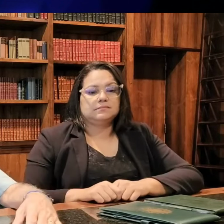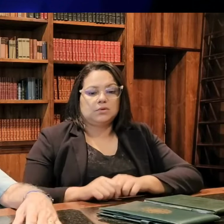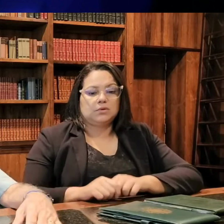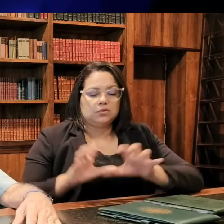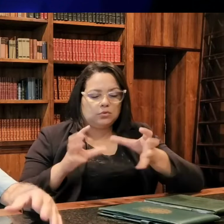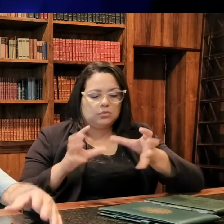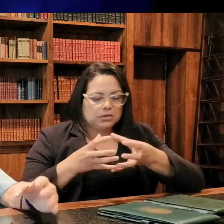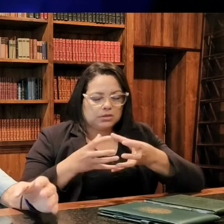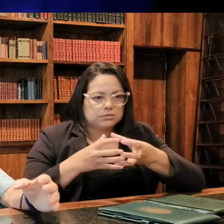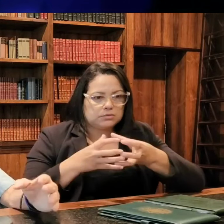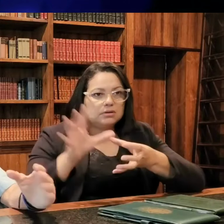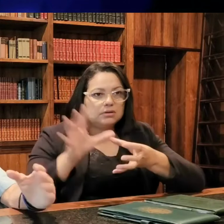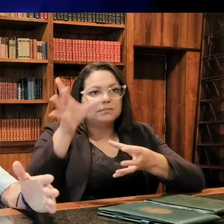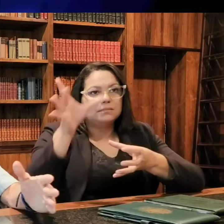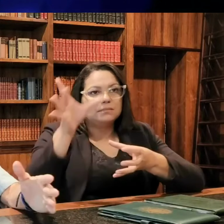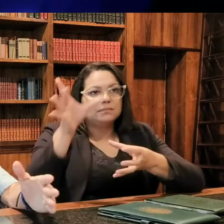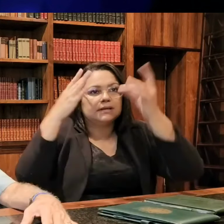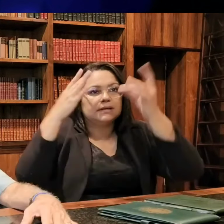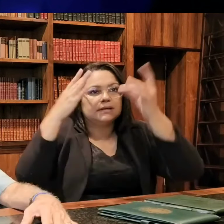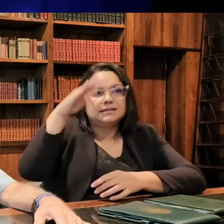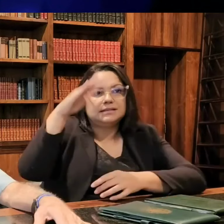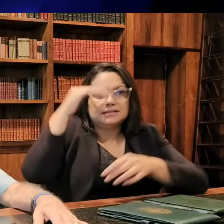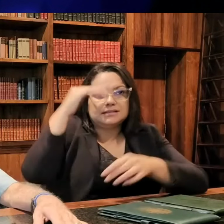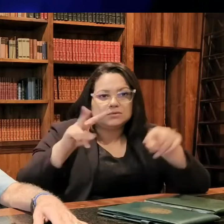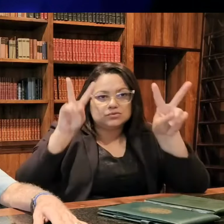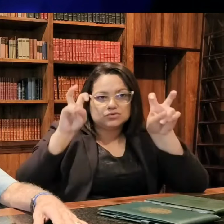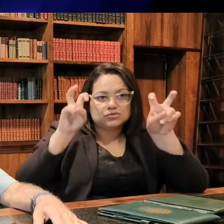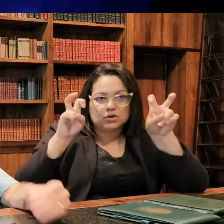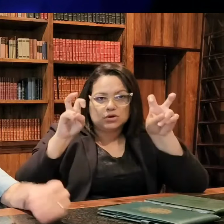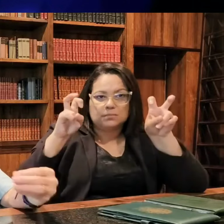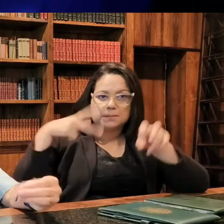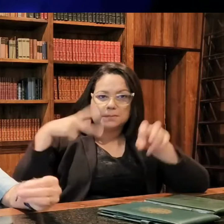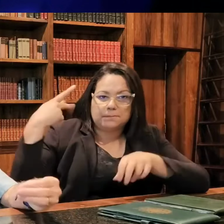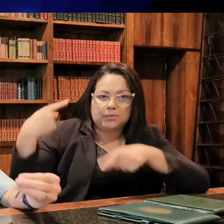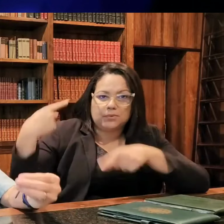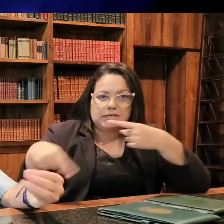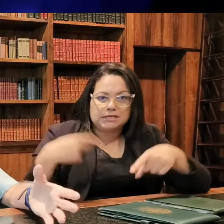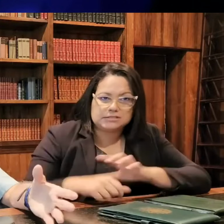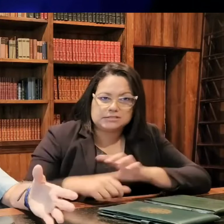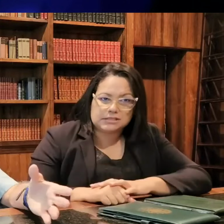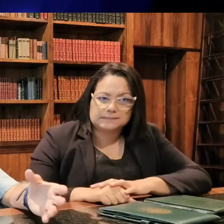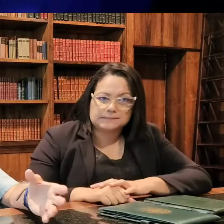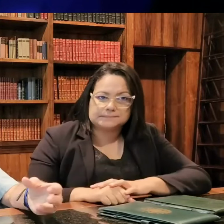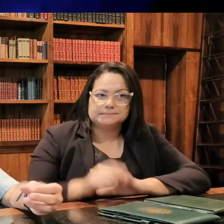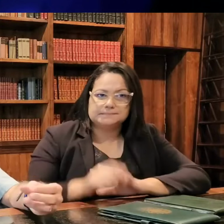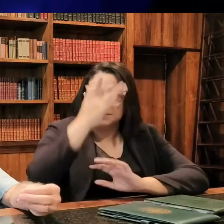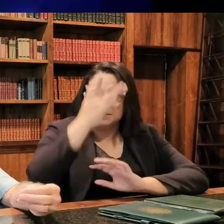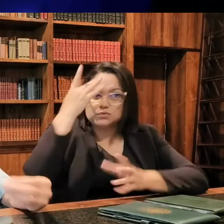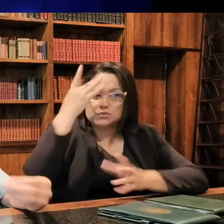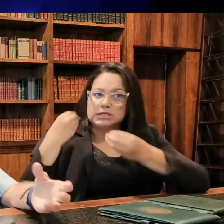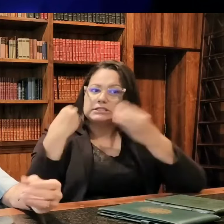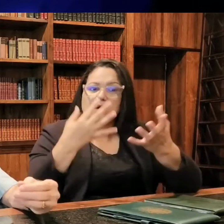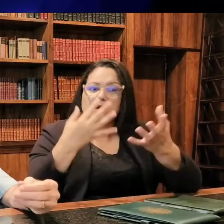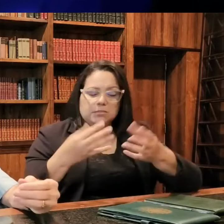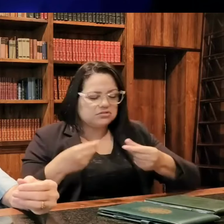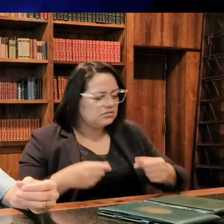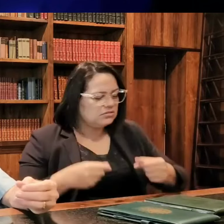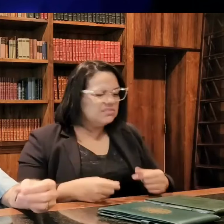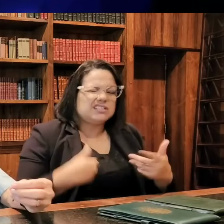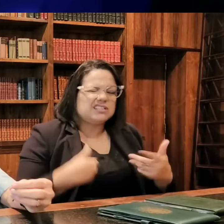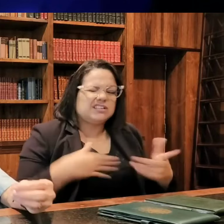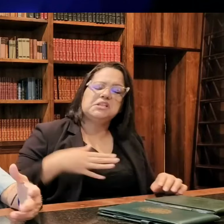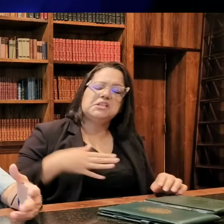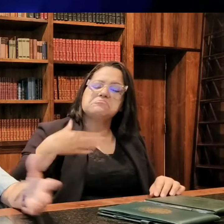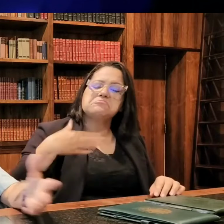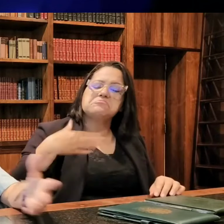né, comum, Melhor de política. TA, Passaram da balança do tem fogo. gente esperando aí 60 Passaram anos, da né? balança Países